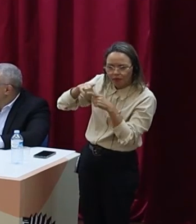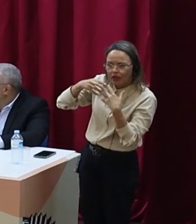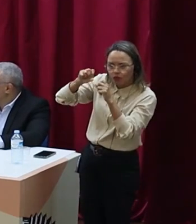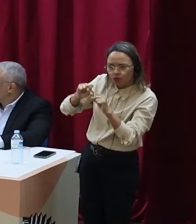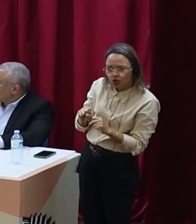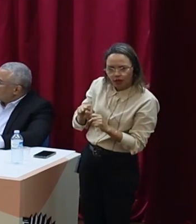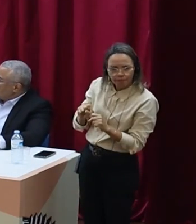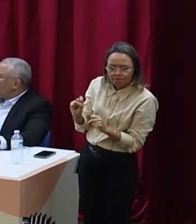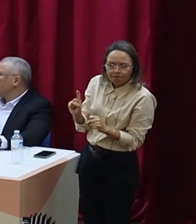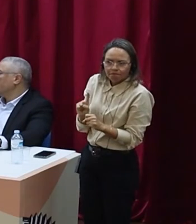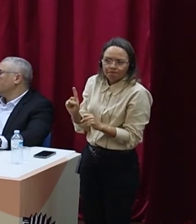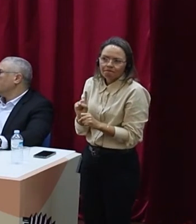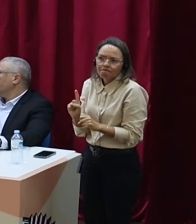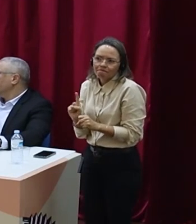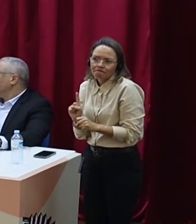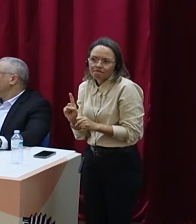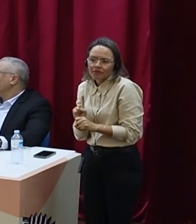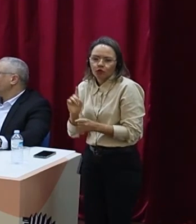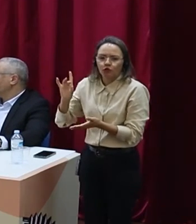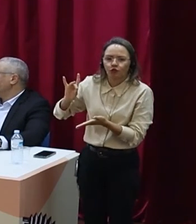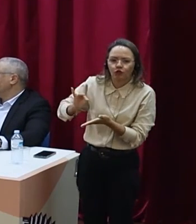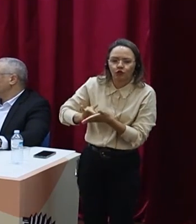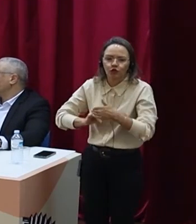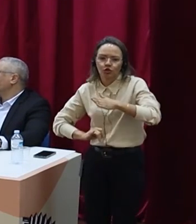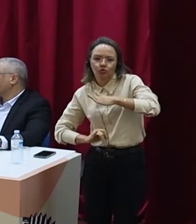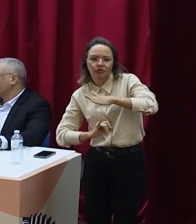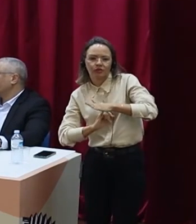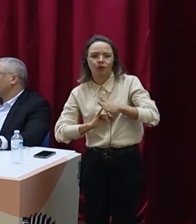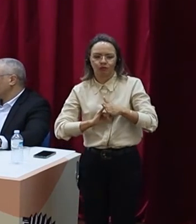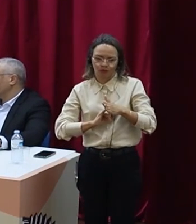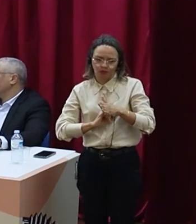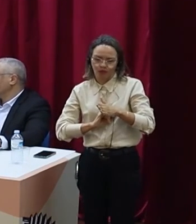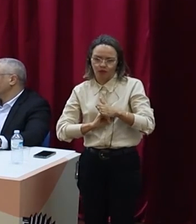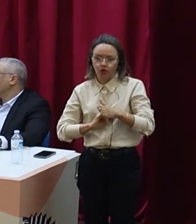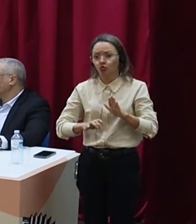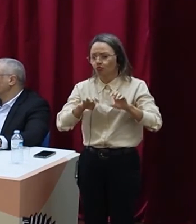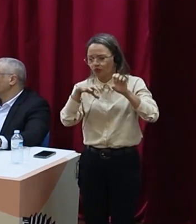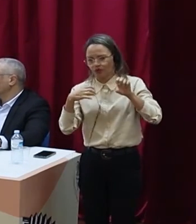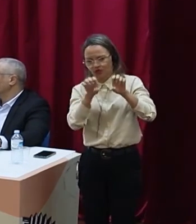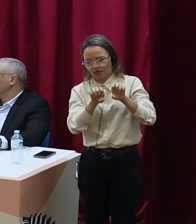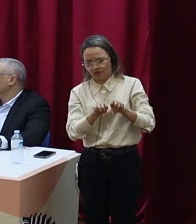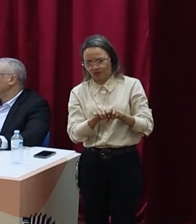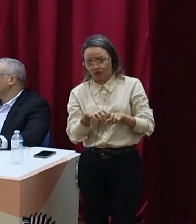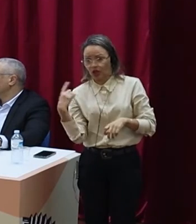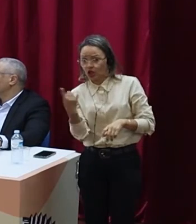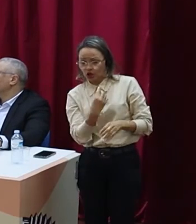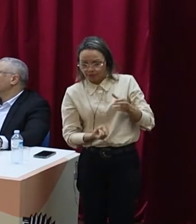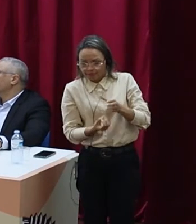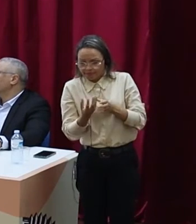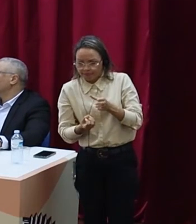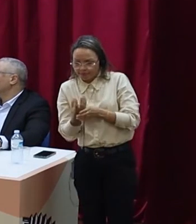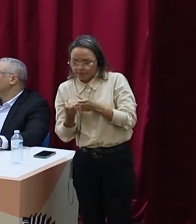constituimos en instituciones legitimadoras del status quo. Reproducimos las políticas lingüísticas y